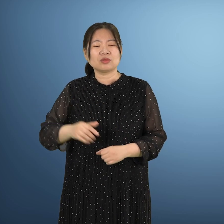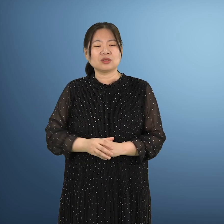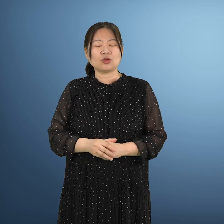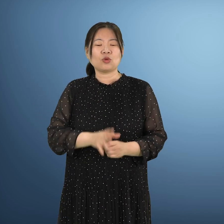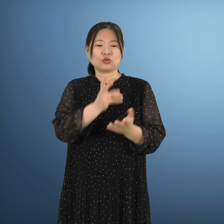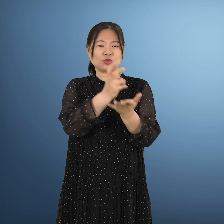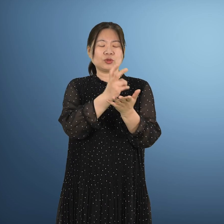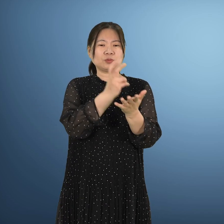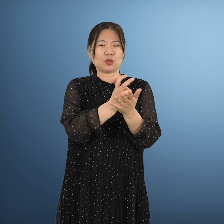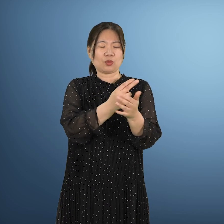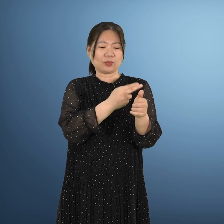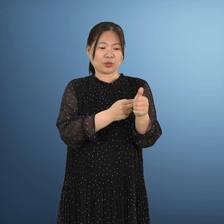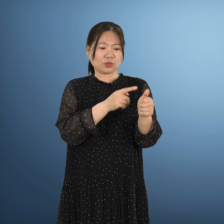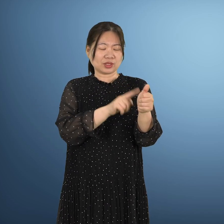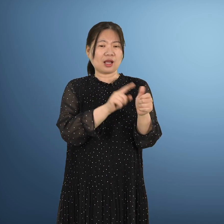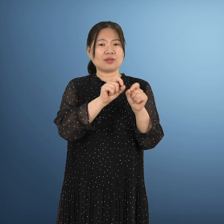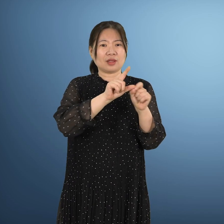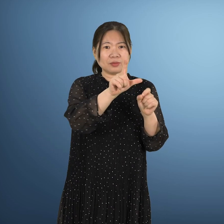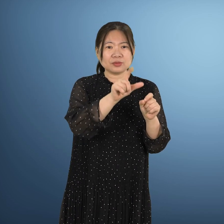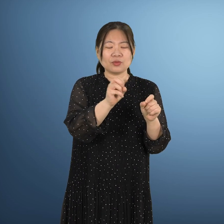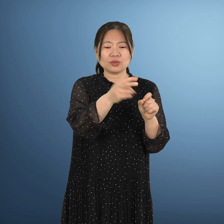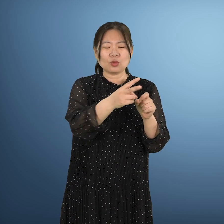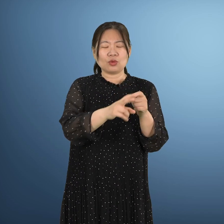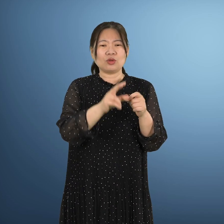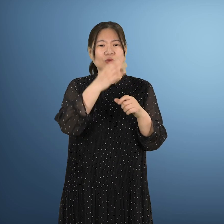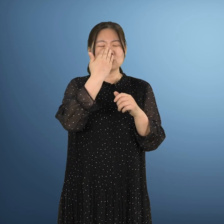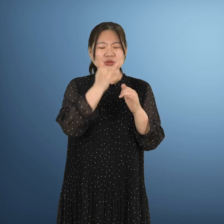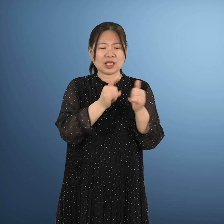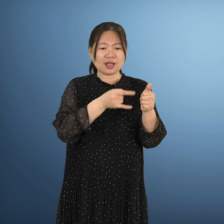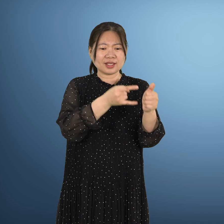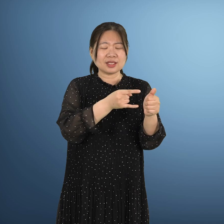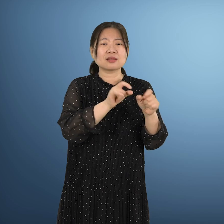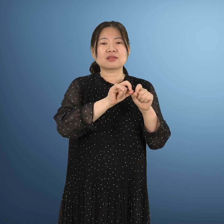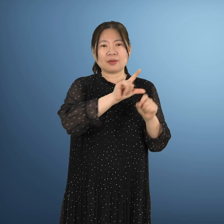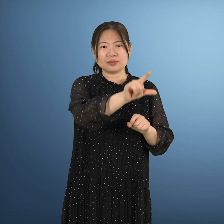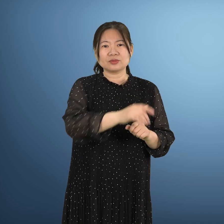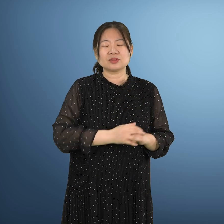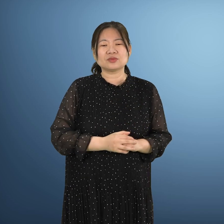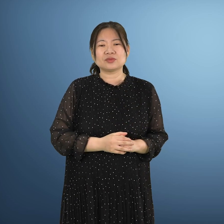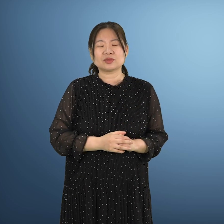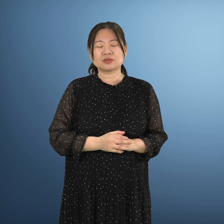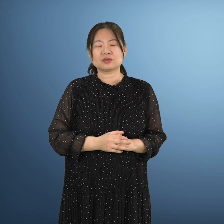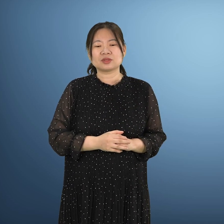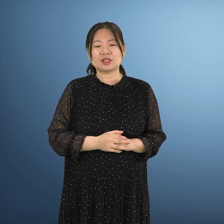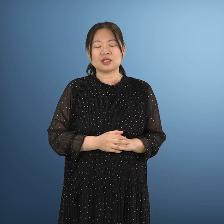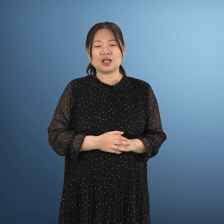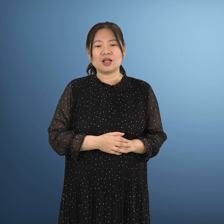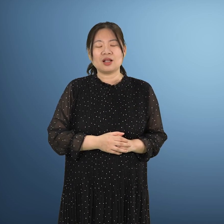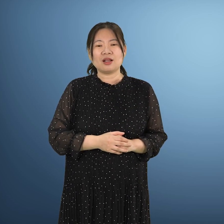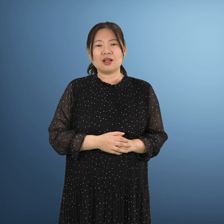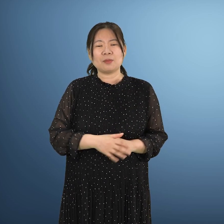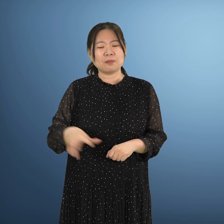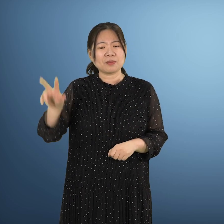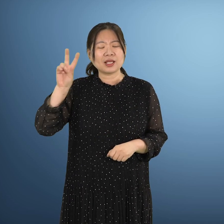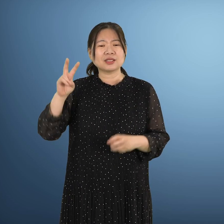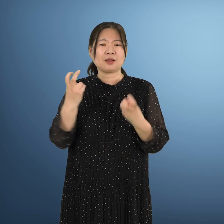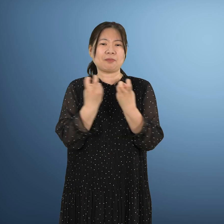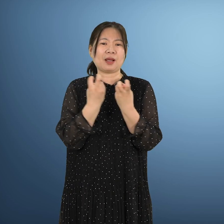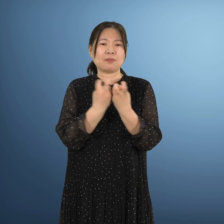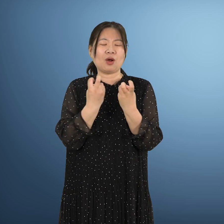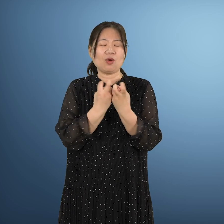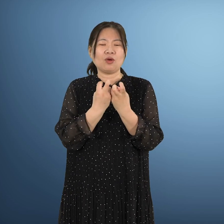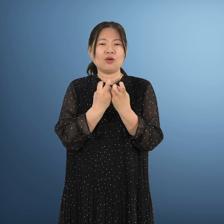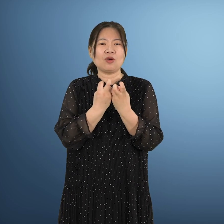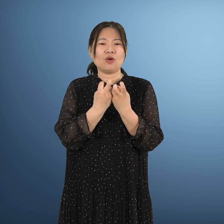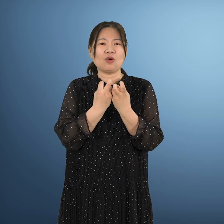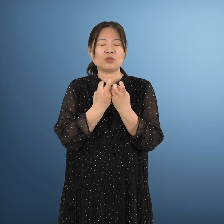이 율법 교사들은 또 유대인들은 어느 방식으로 맹세를 악용했는가